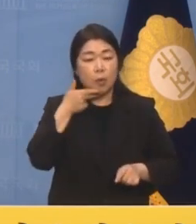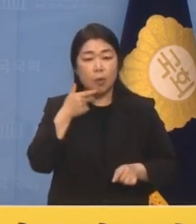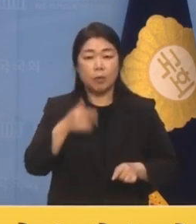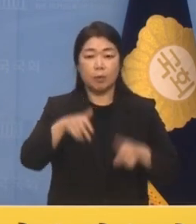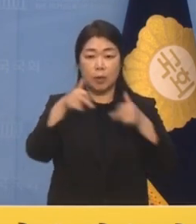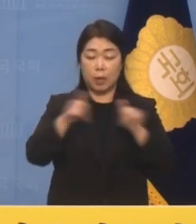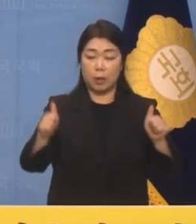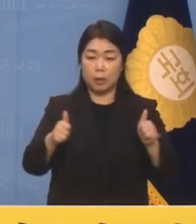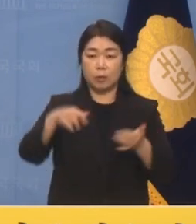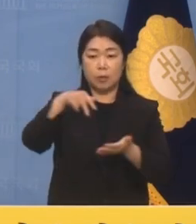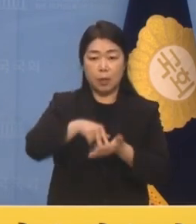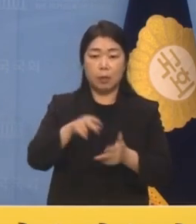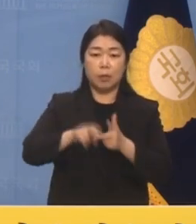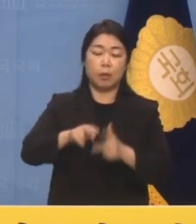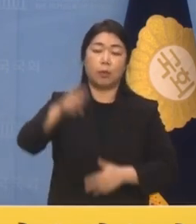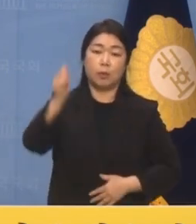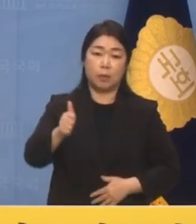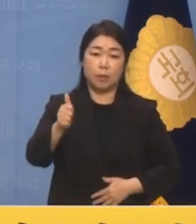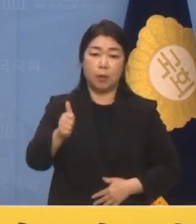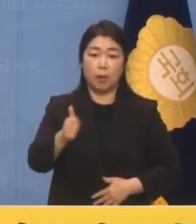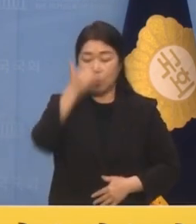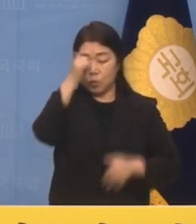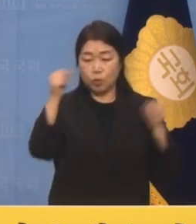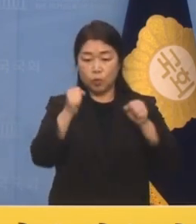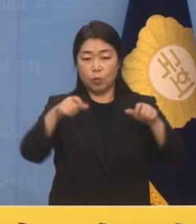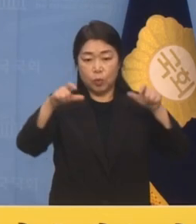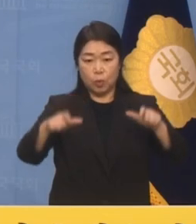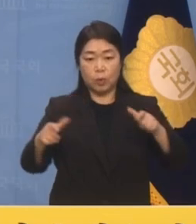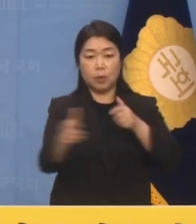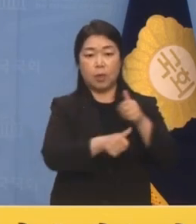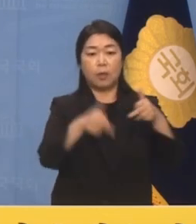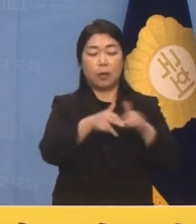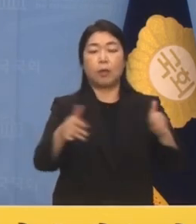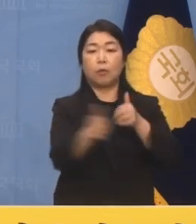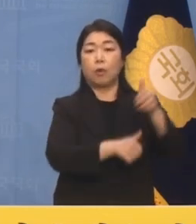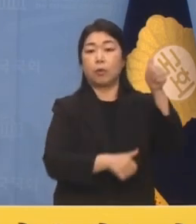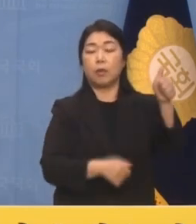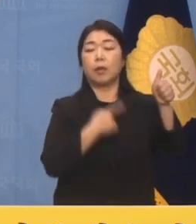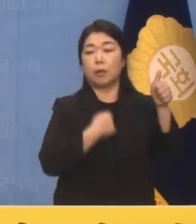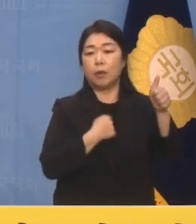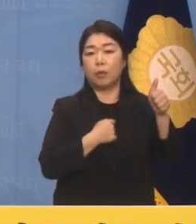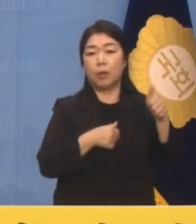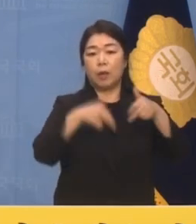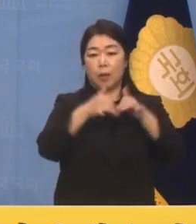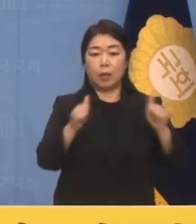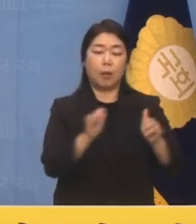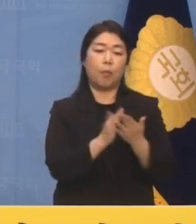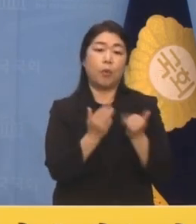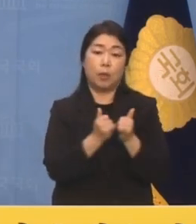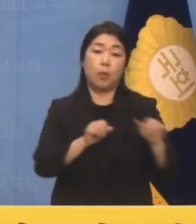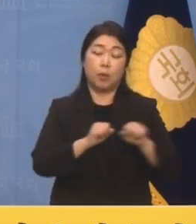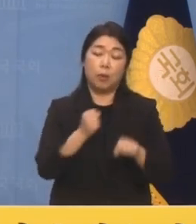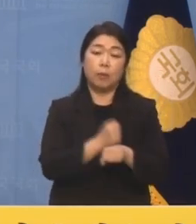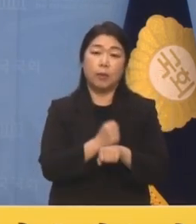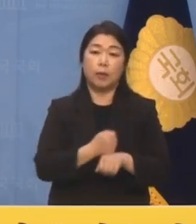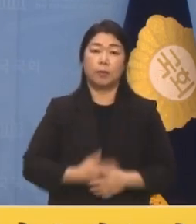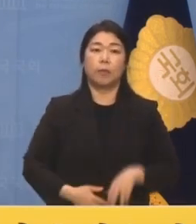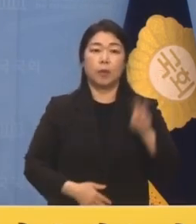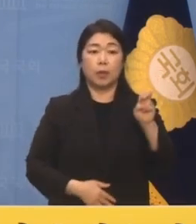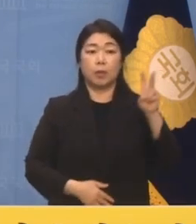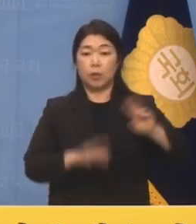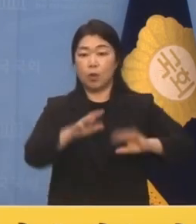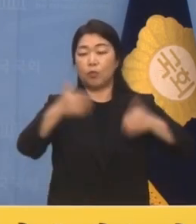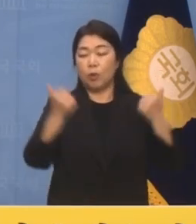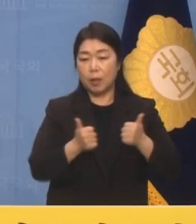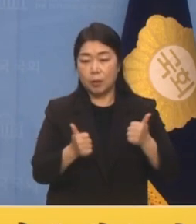자립생활센터장을 지내고 있고 충북도당에서 장애인위원장을 맡은 장애인 당사자 활동가입니다. 22대